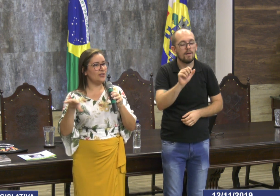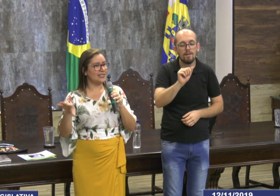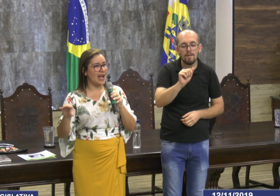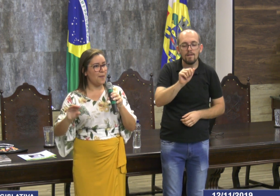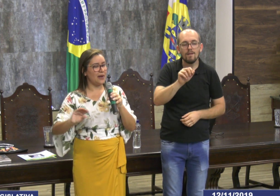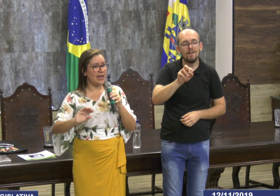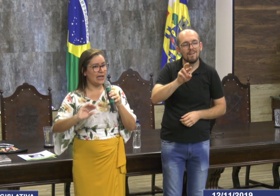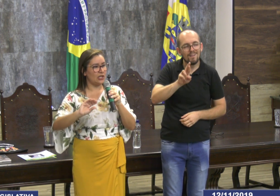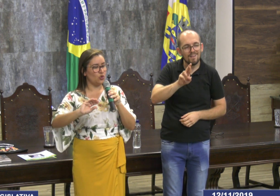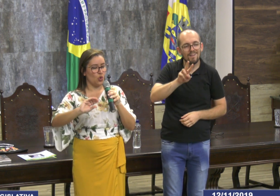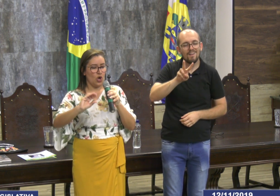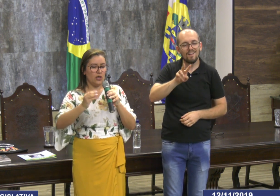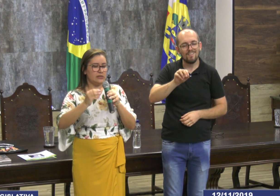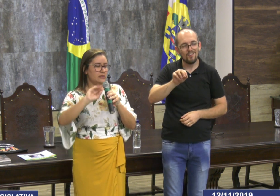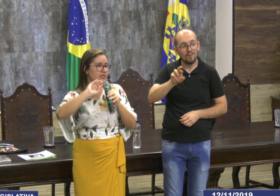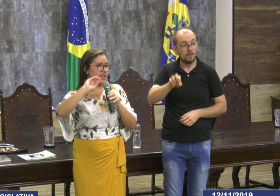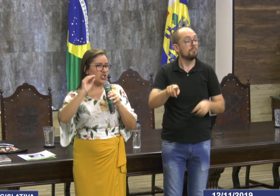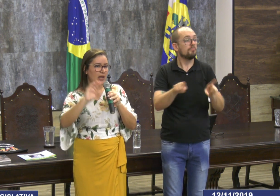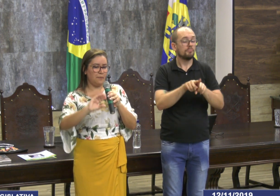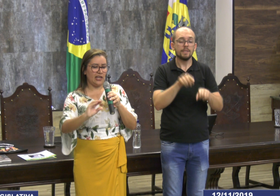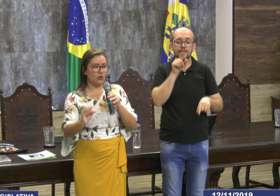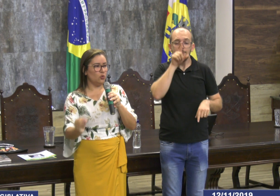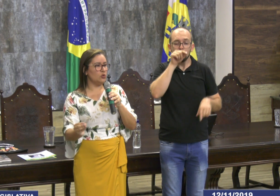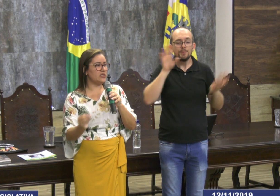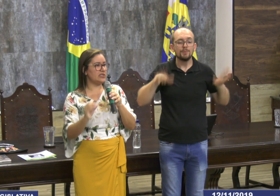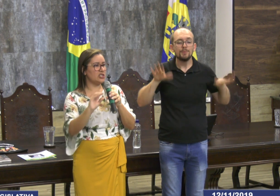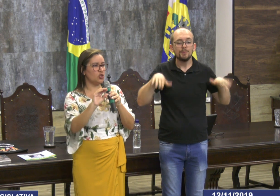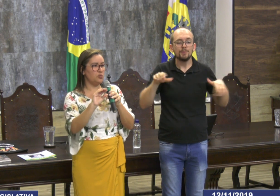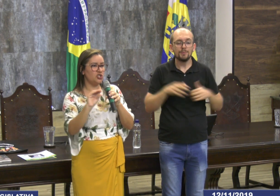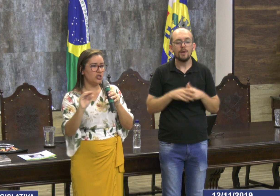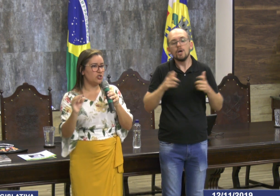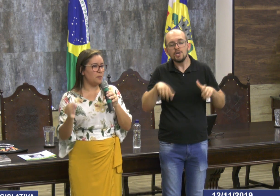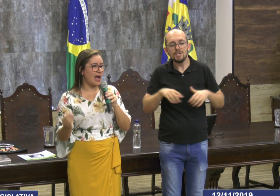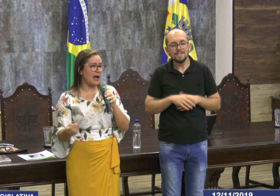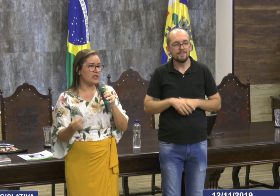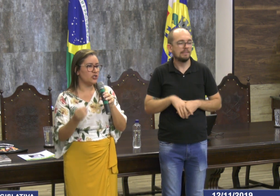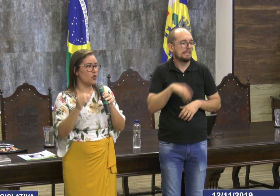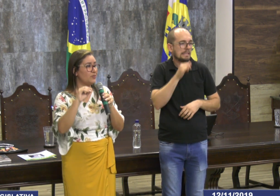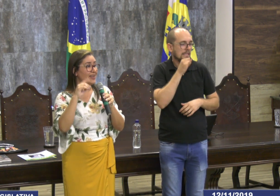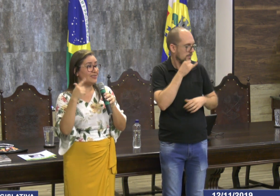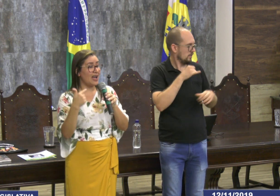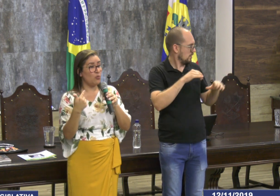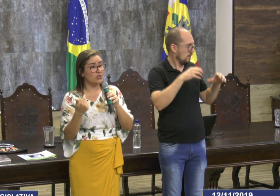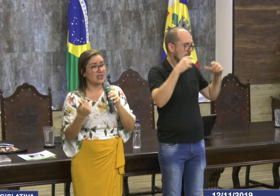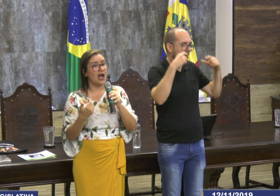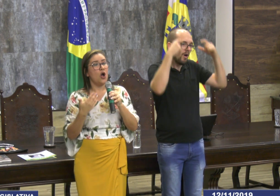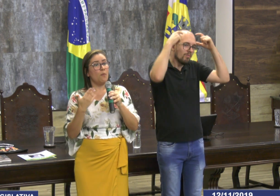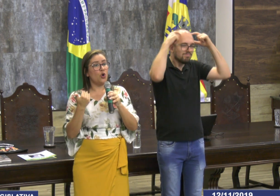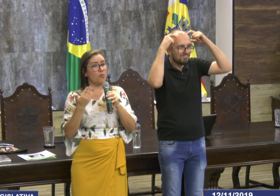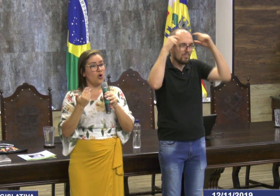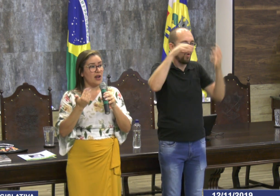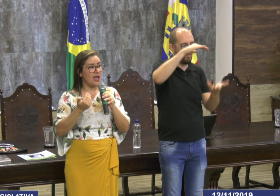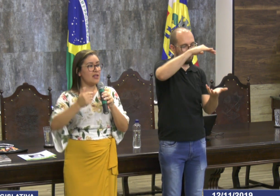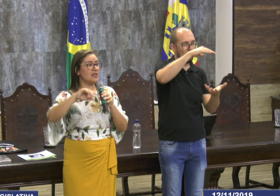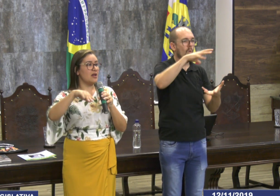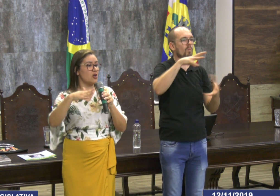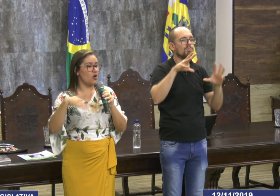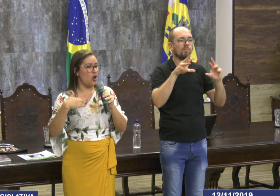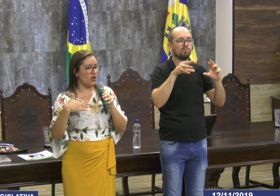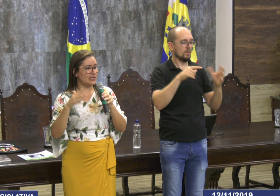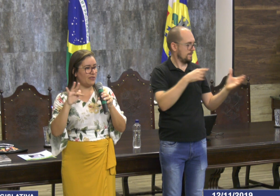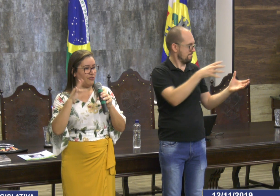aí mostrar para ele, seja na pelúcia, seja no bichinho de plástico, tentar mostrar,